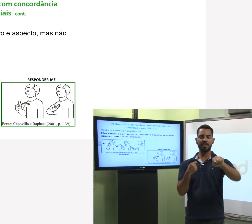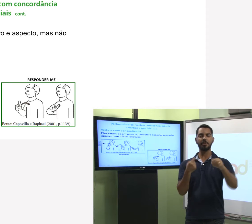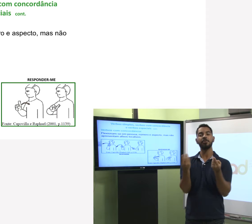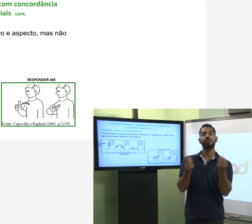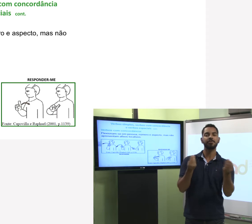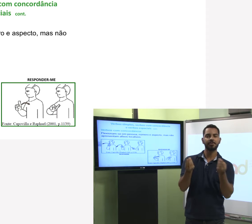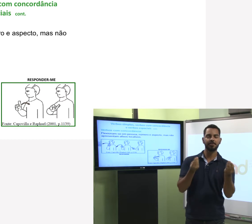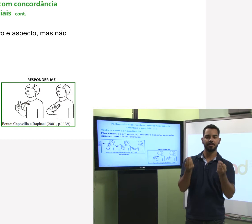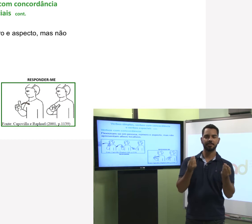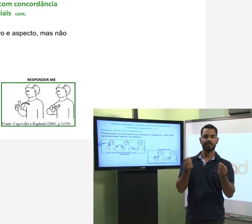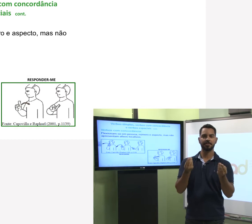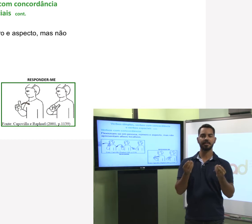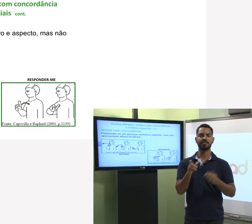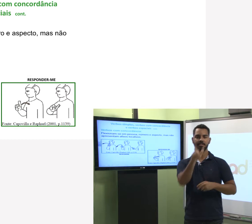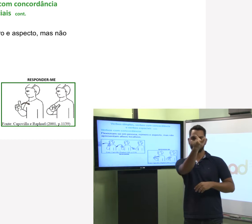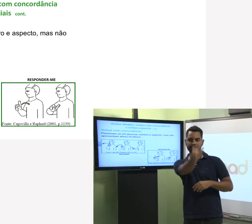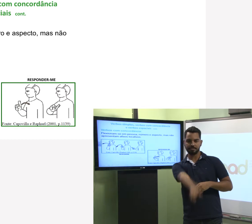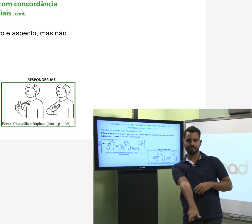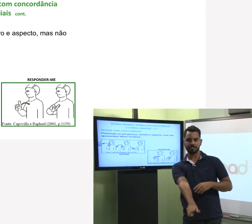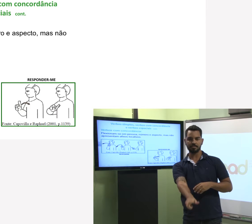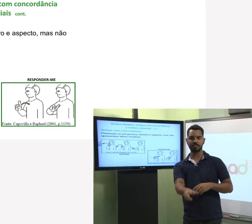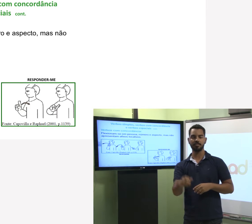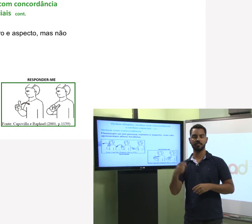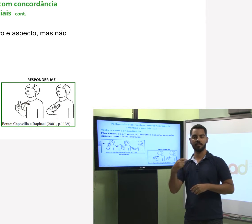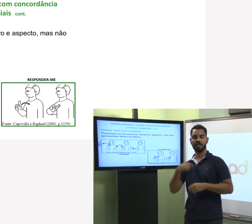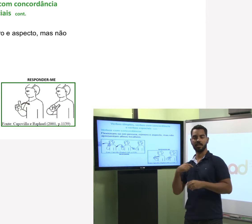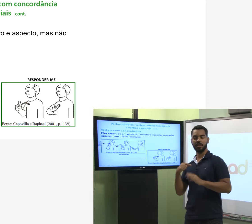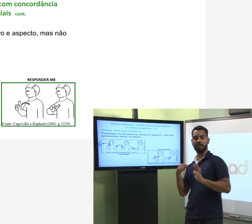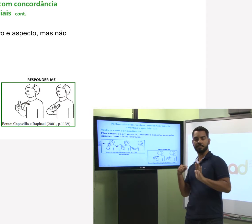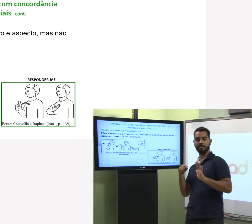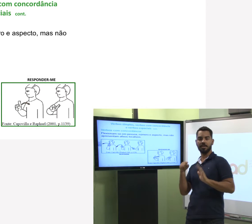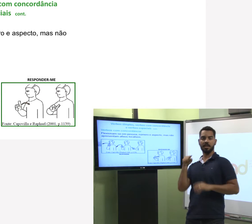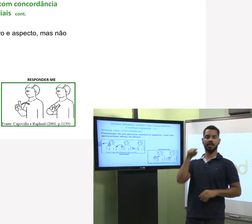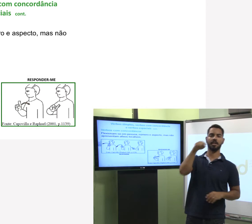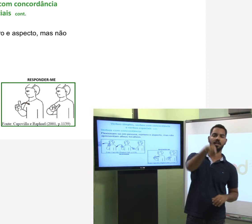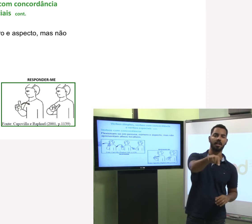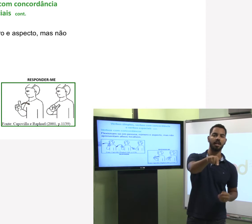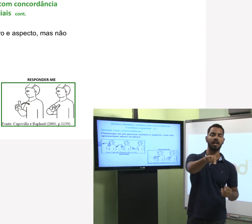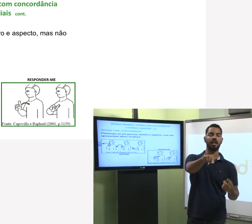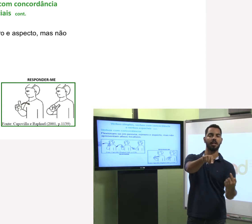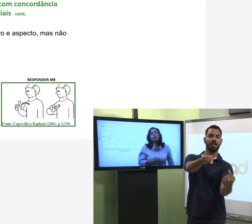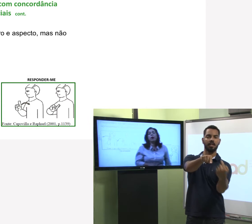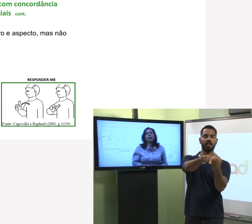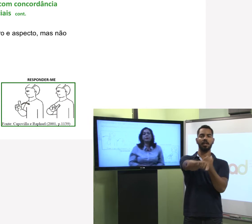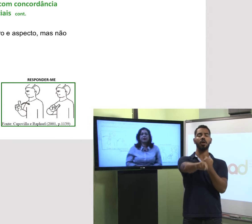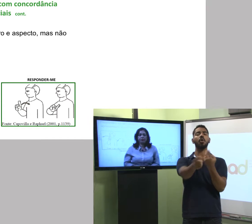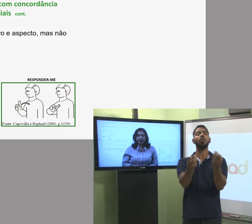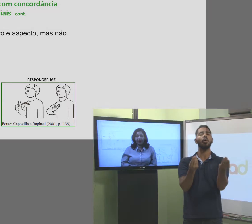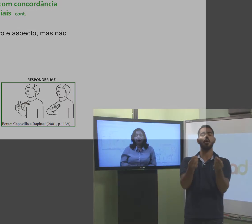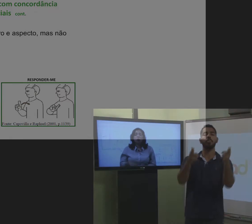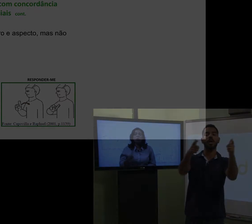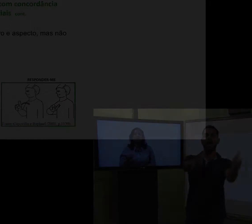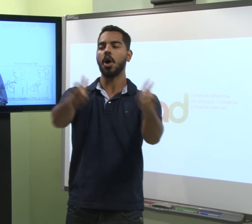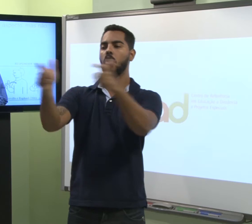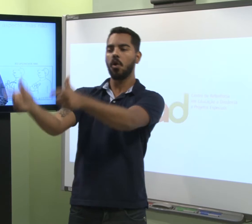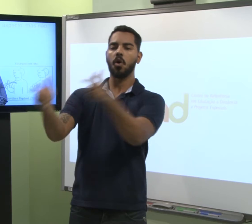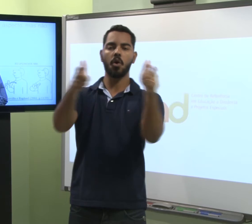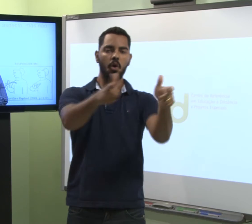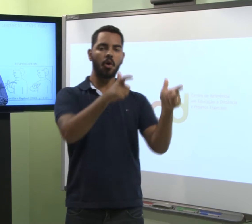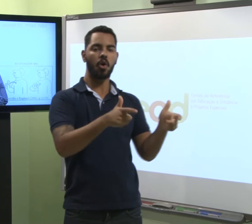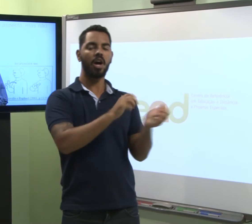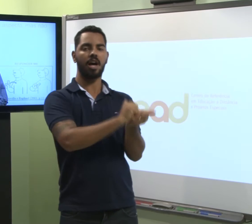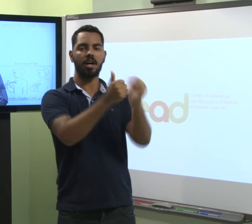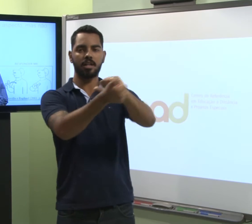do argumento sujeito em direção ao argumento objeto. Como podem perceber, o